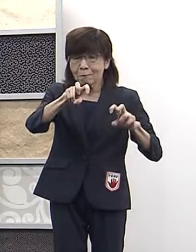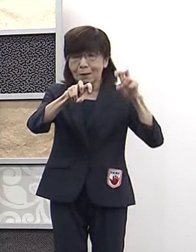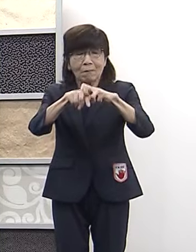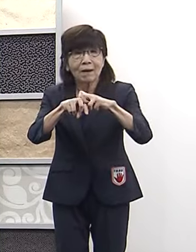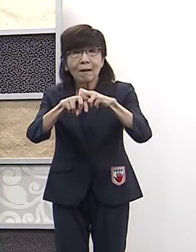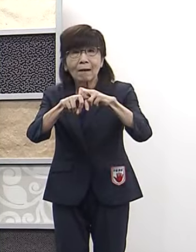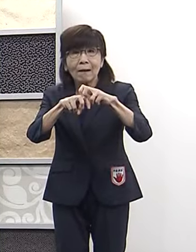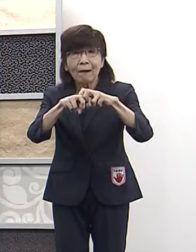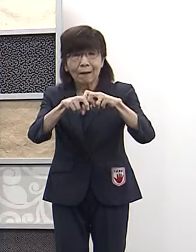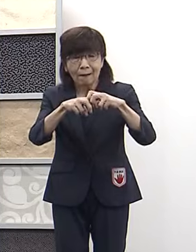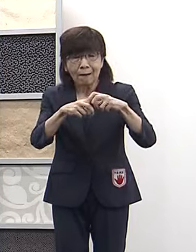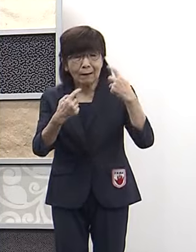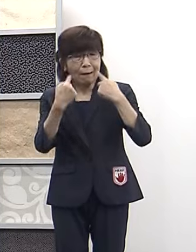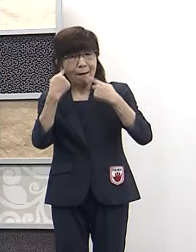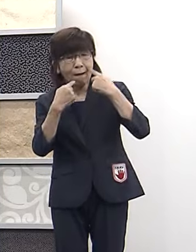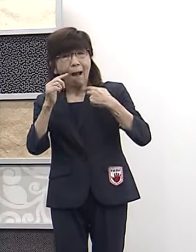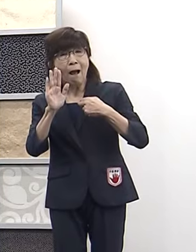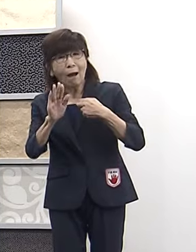ります。